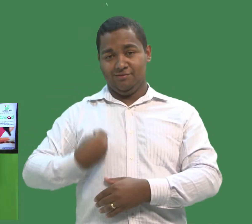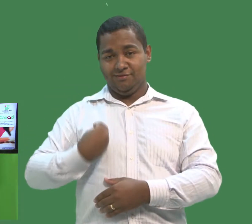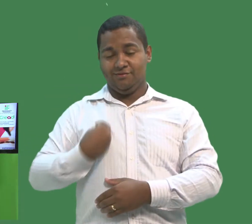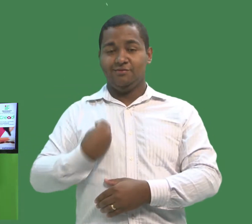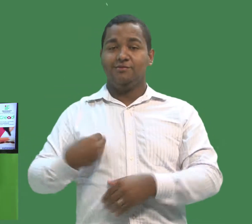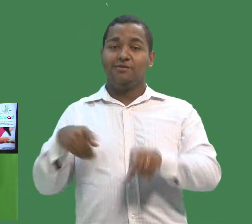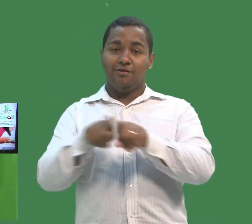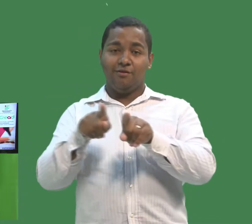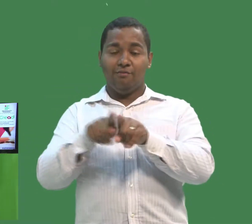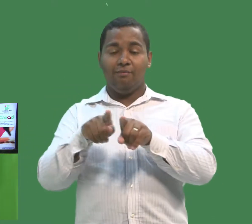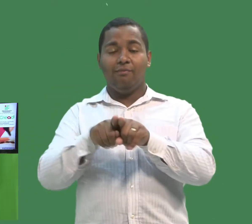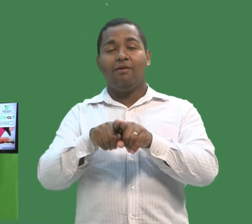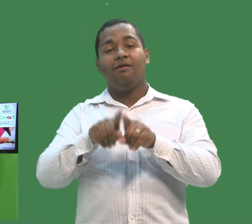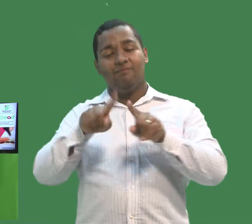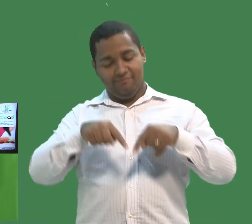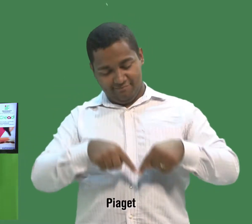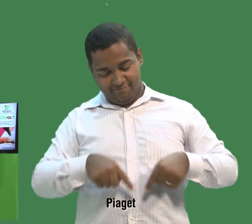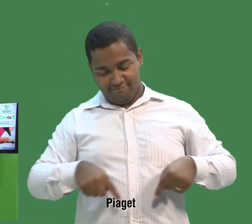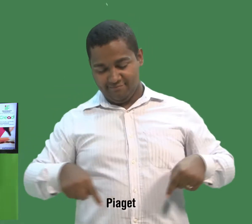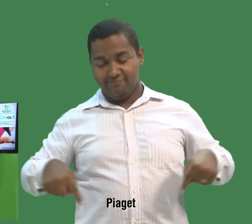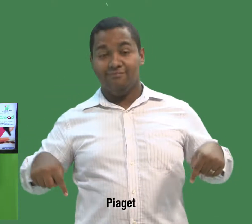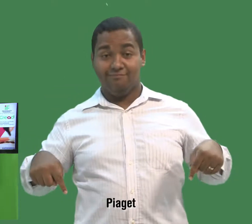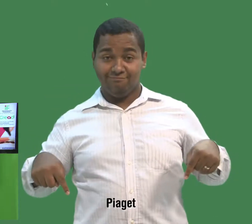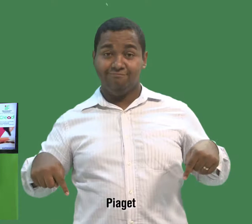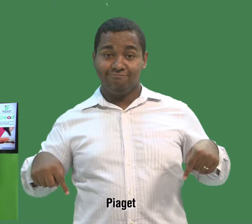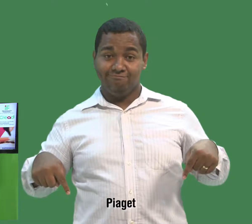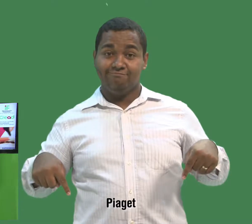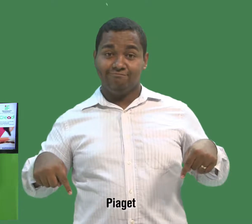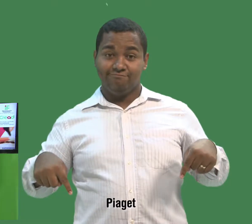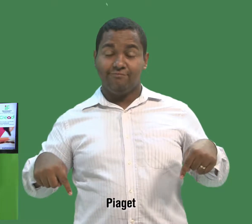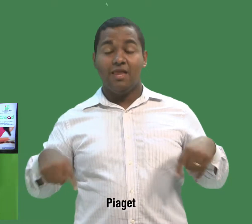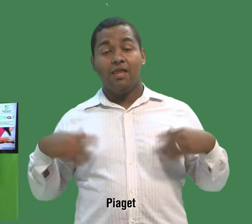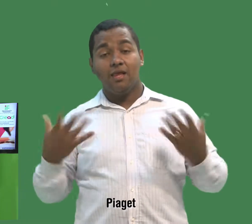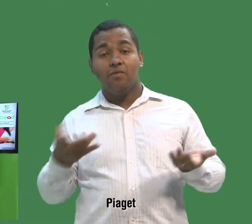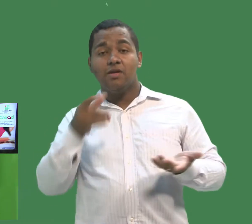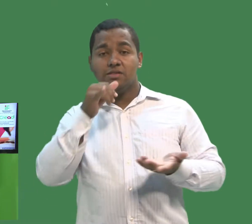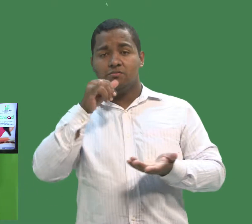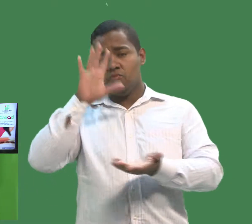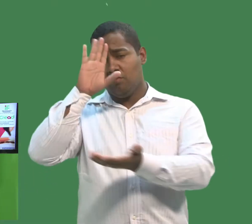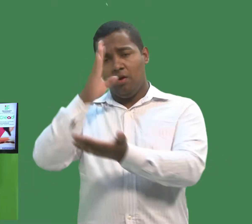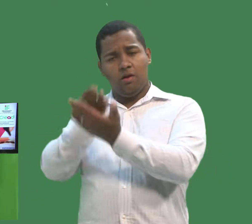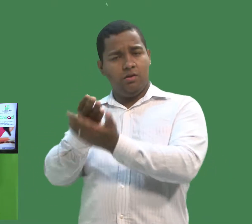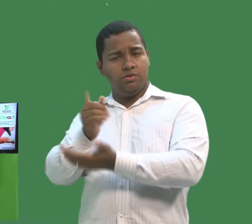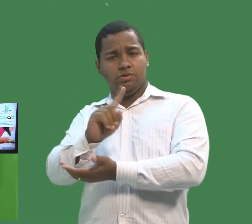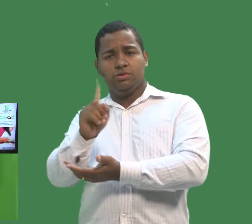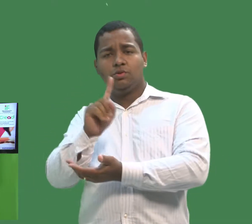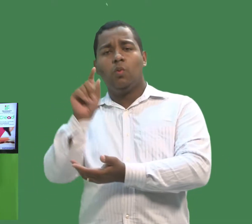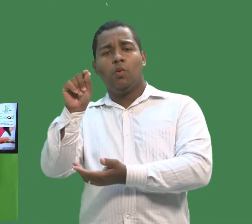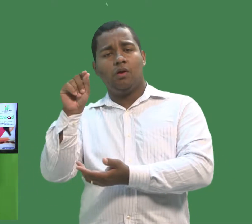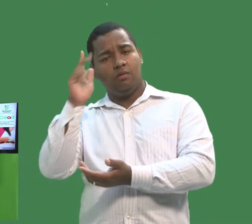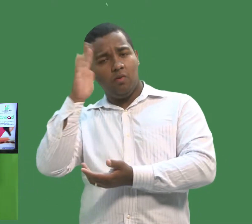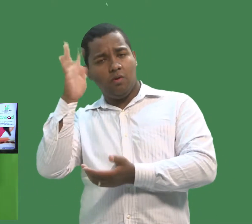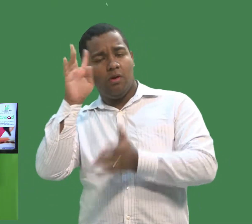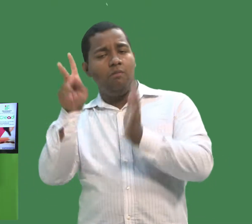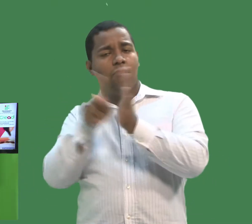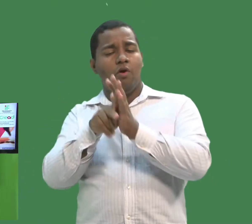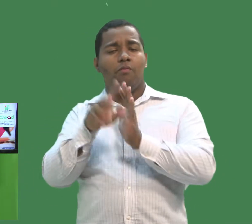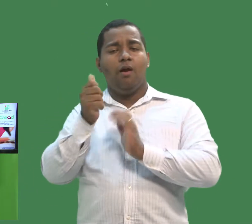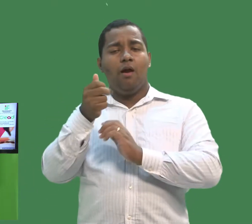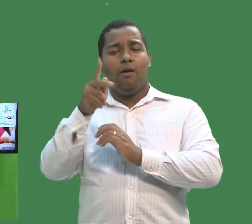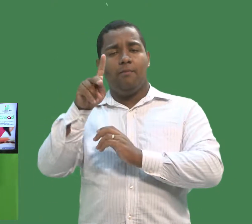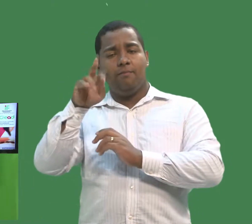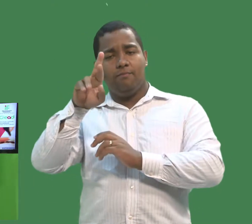e o empirismo. Piaget não acredita que o conhecimento seja inerente ao indivíduo, como postula o apriorismo, nem